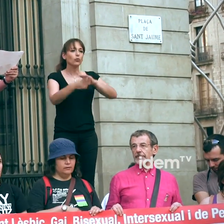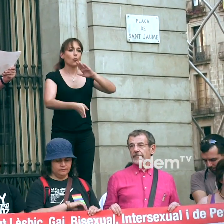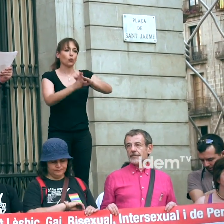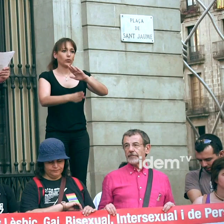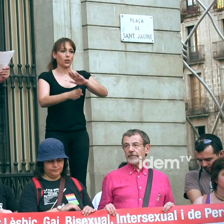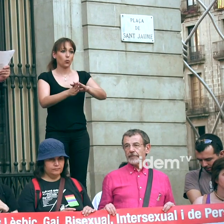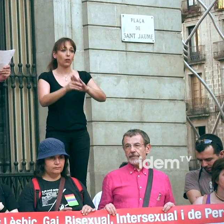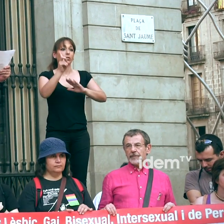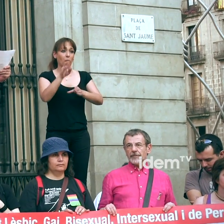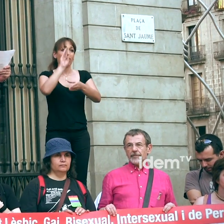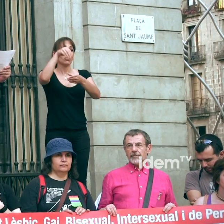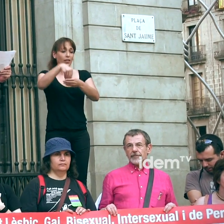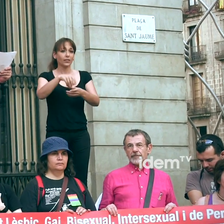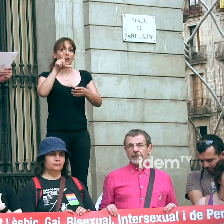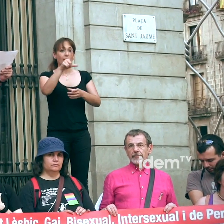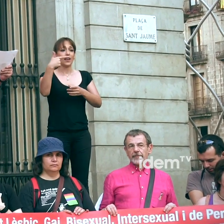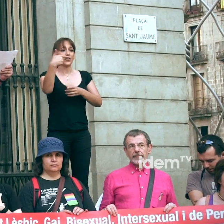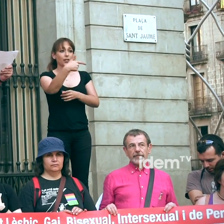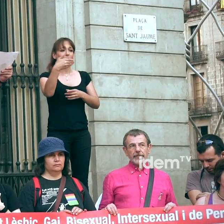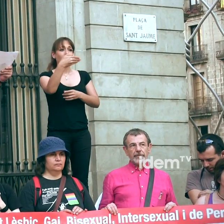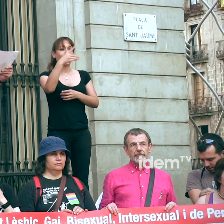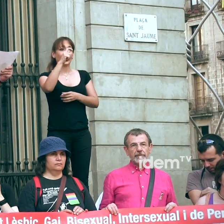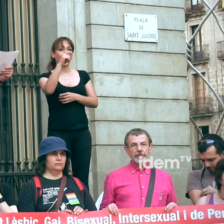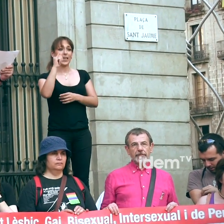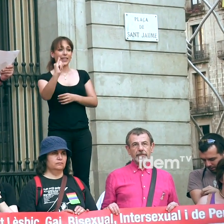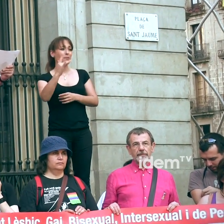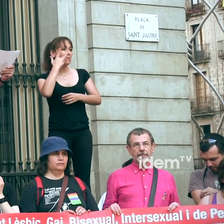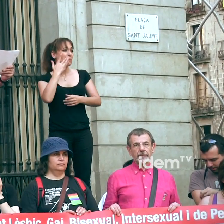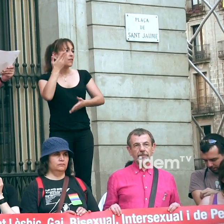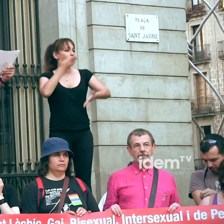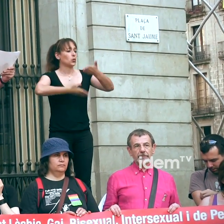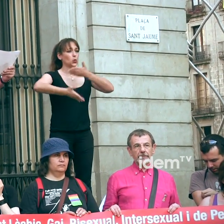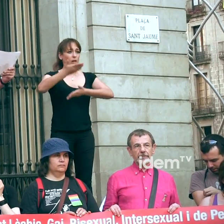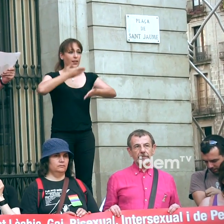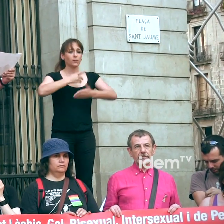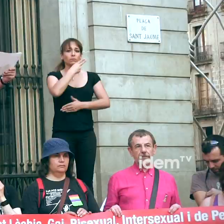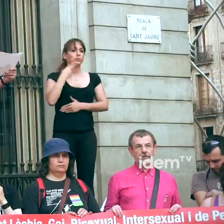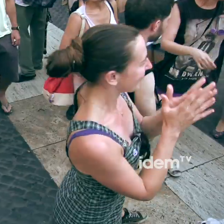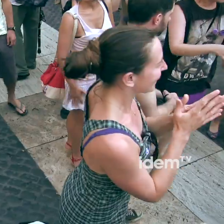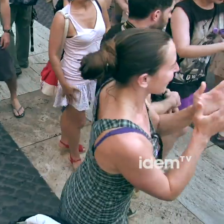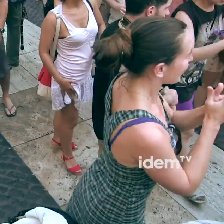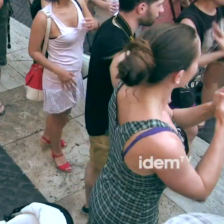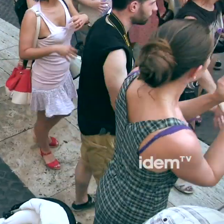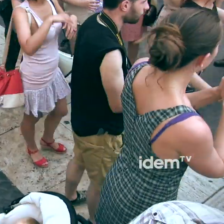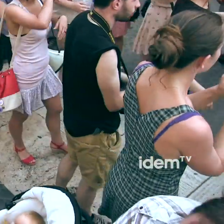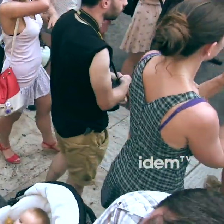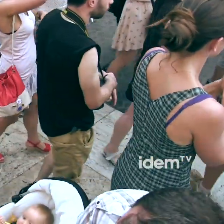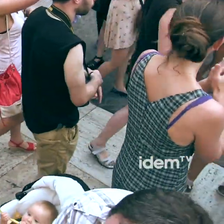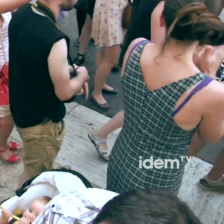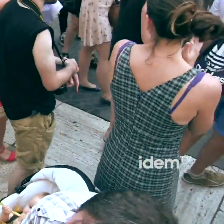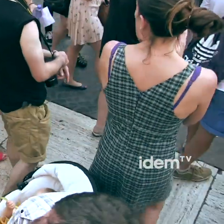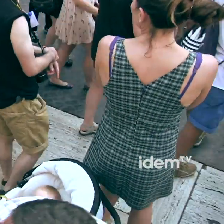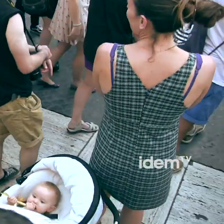dins el col·lectiu LGBTI, solidaritat i compromís han de seguir sent les